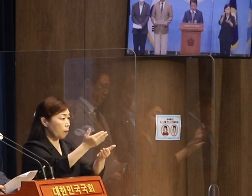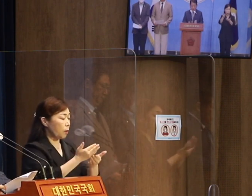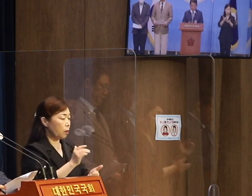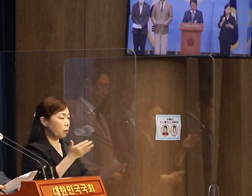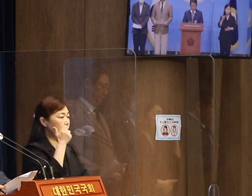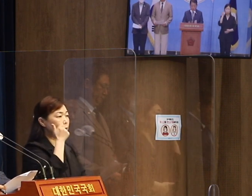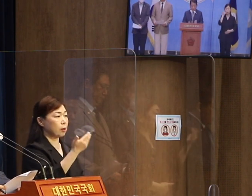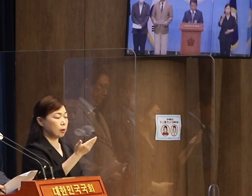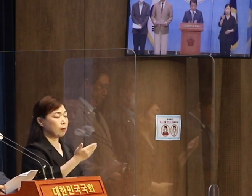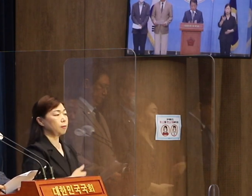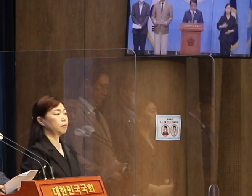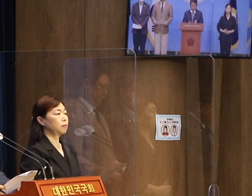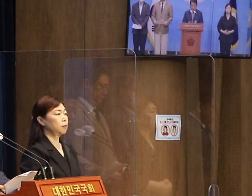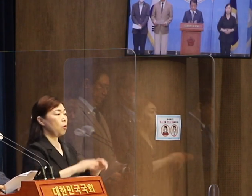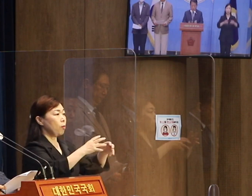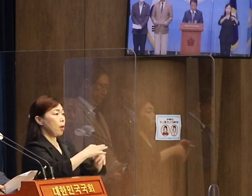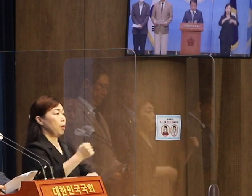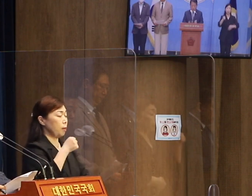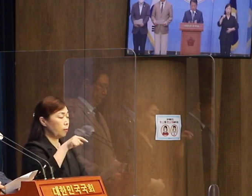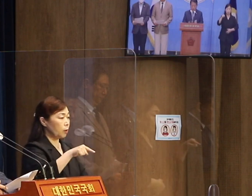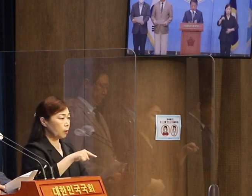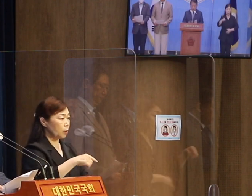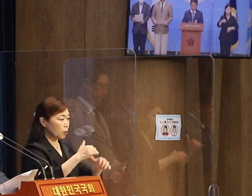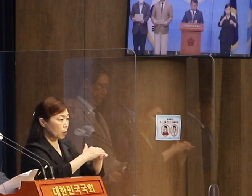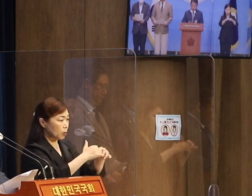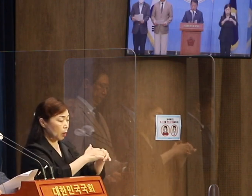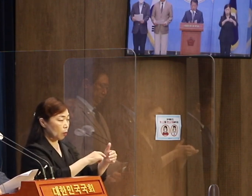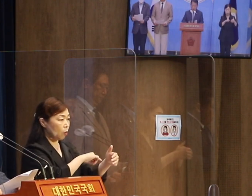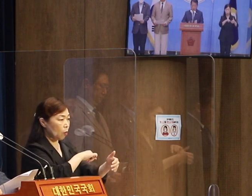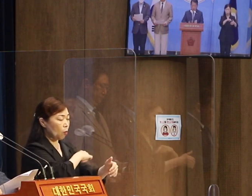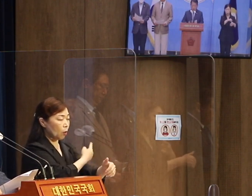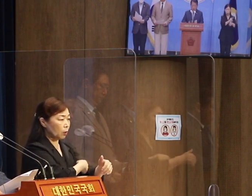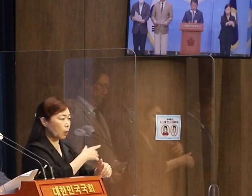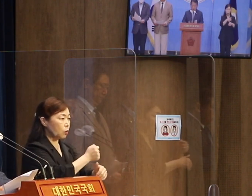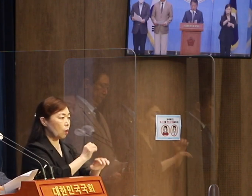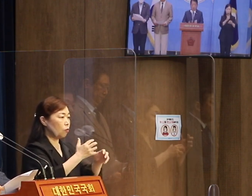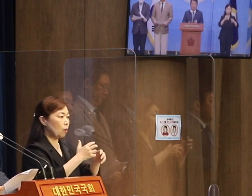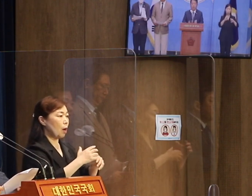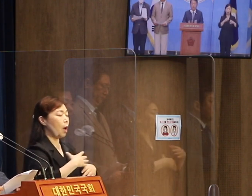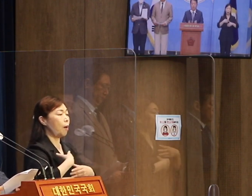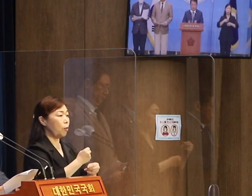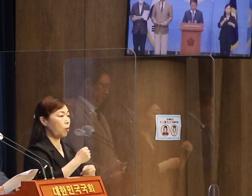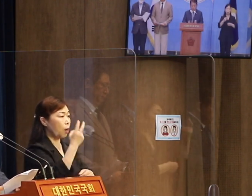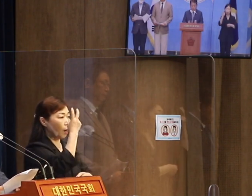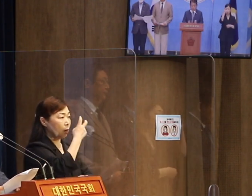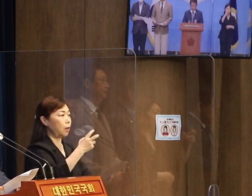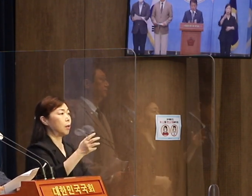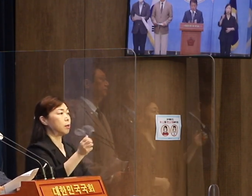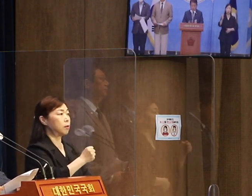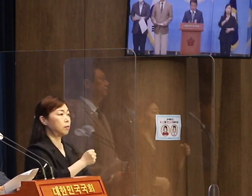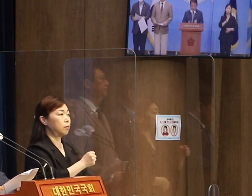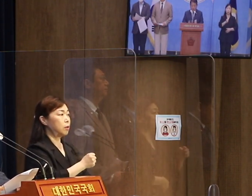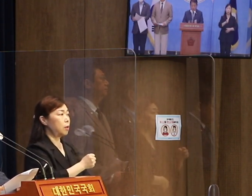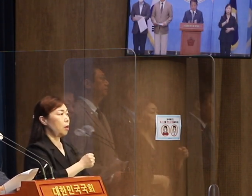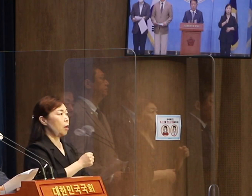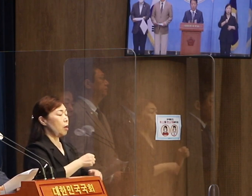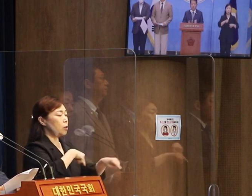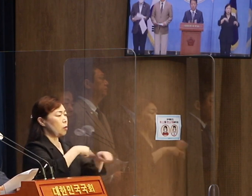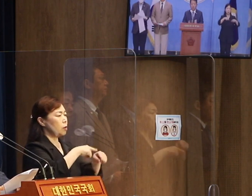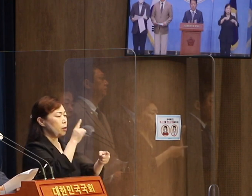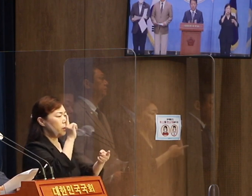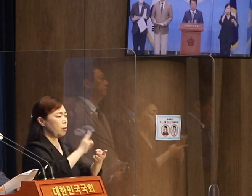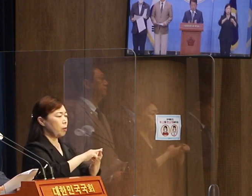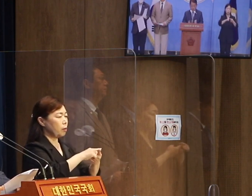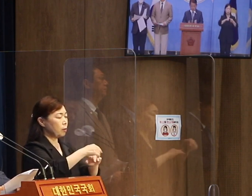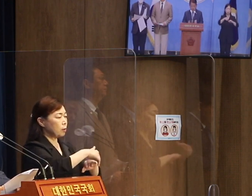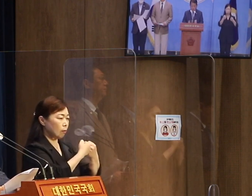말입니까? 국민의힘은 전 정권 조이기로 안보를 인질로 삼는 정쟁 시도가 지속되고